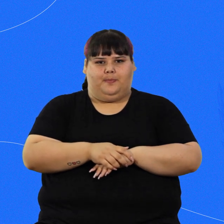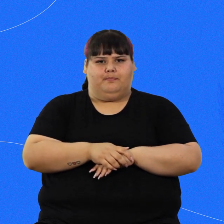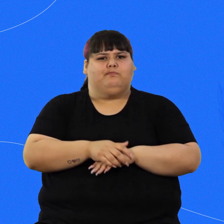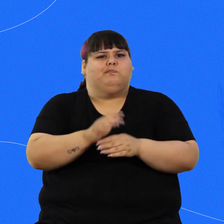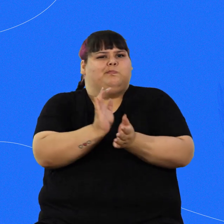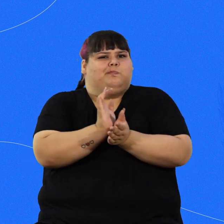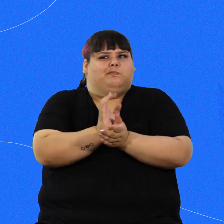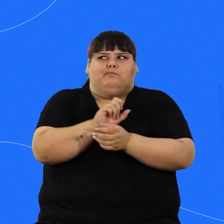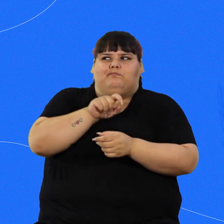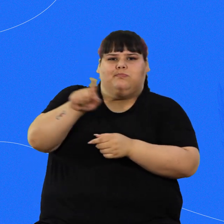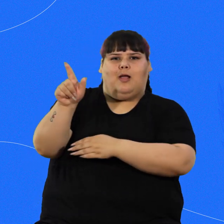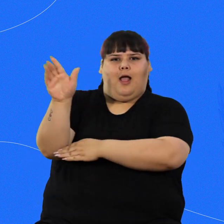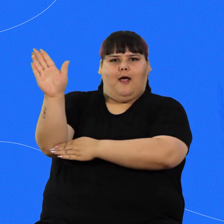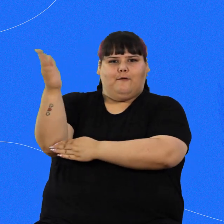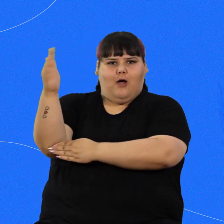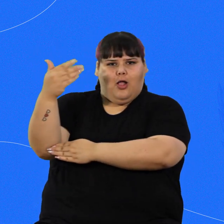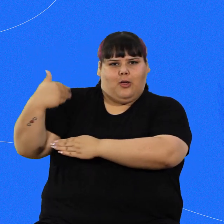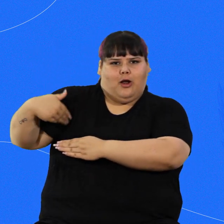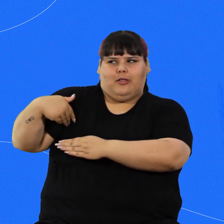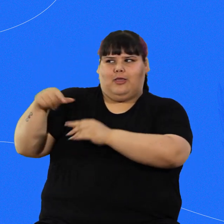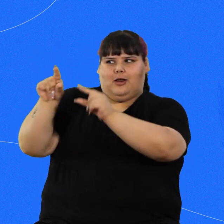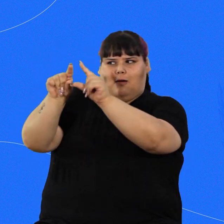decir, los colores de las franjas de la bandera argentina.